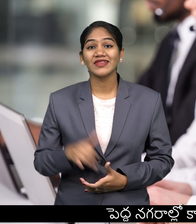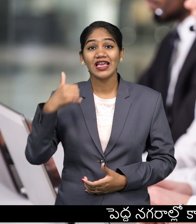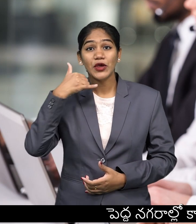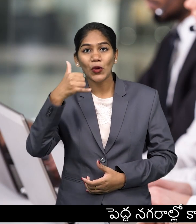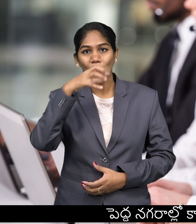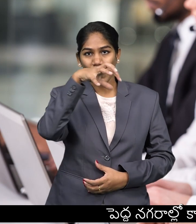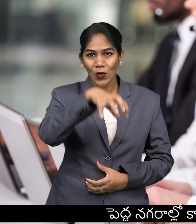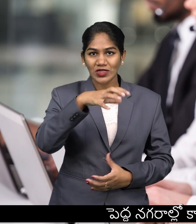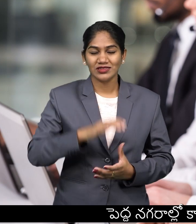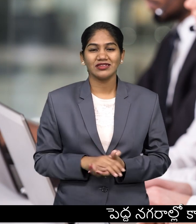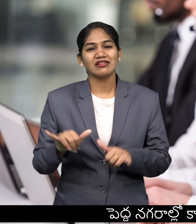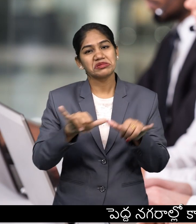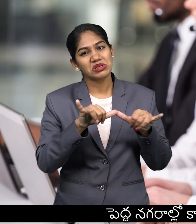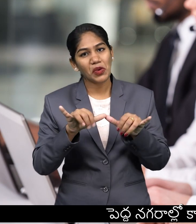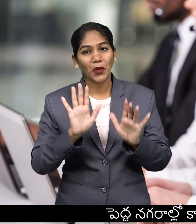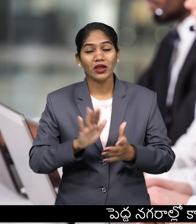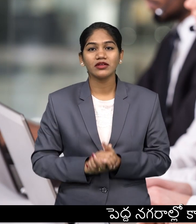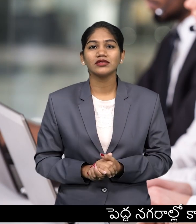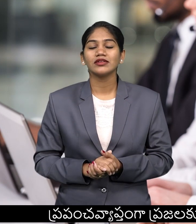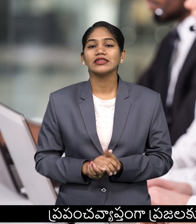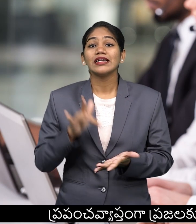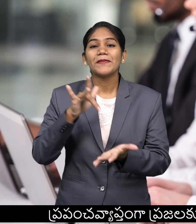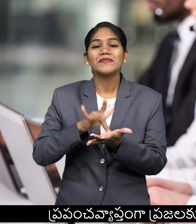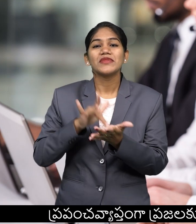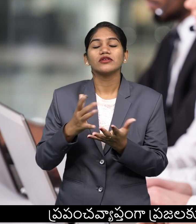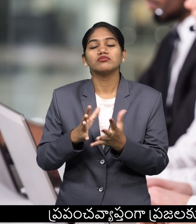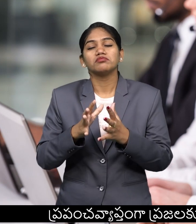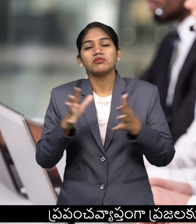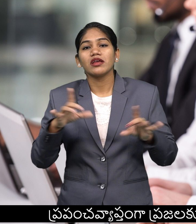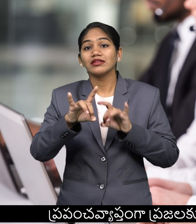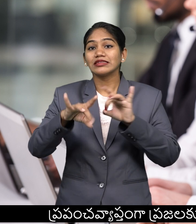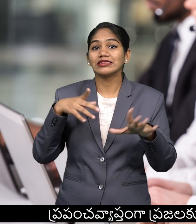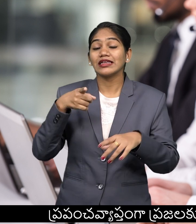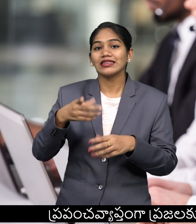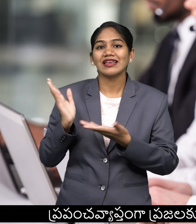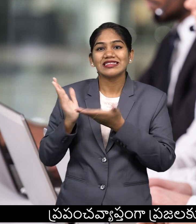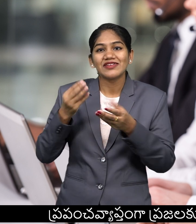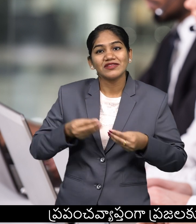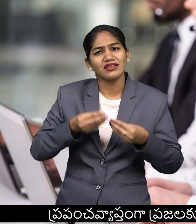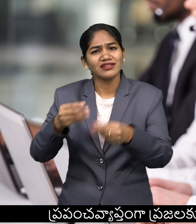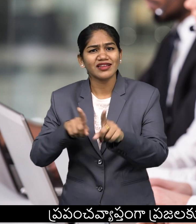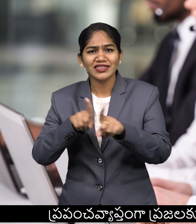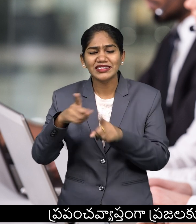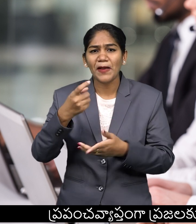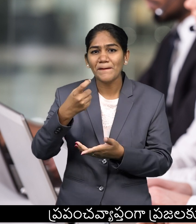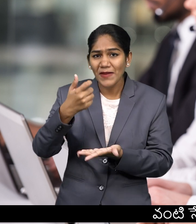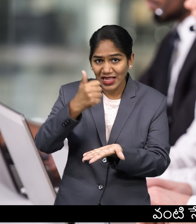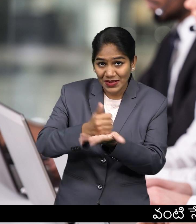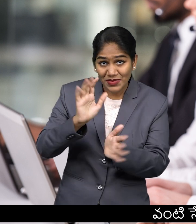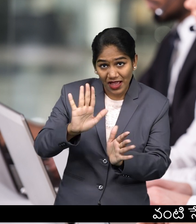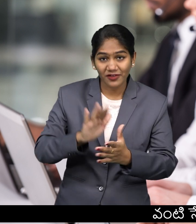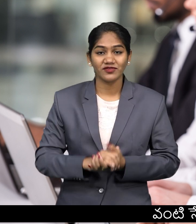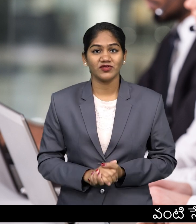పెద్ద నగరాల్లో కాల్ సెంటర్లు సర్వసాధారణం. ప్రపంచవ్యాప్తంగా ప్రజలకు బ్యాంక్ మరియు ఆసుపత్రి సమాచారం